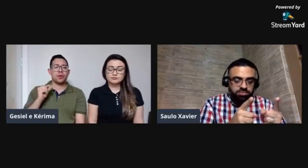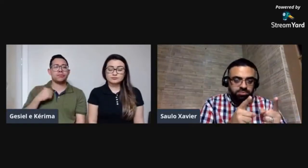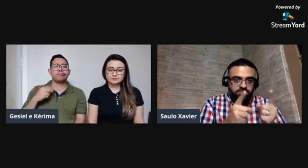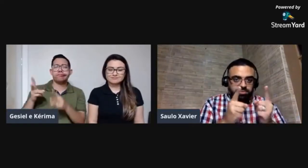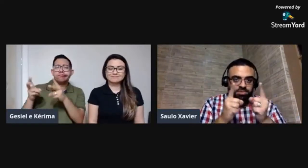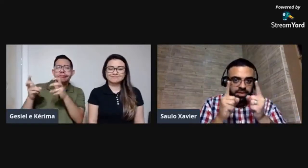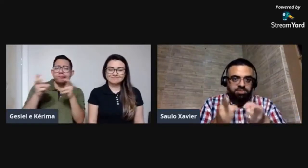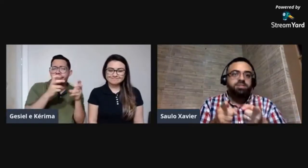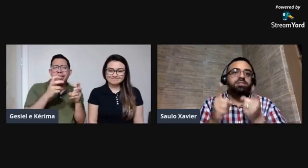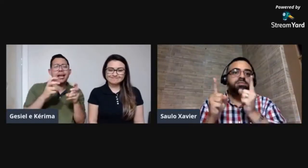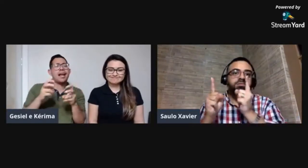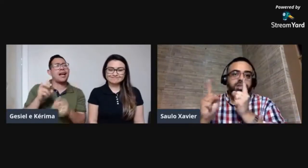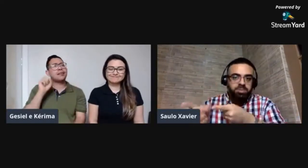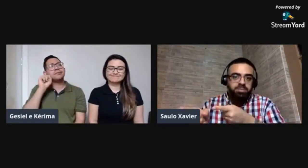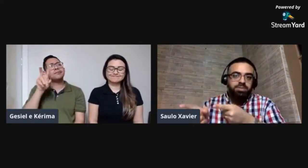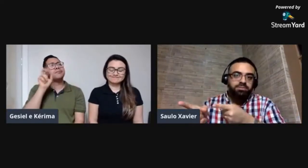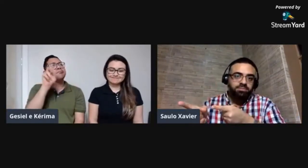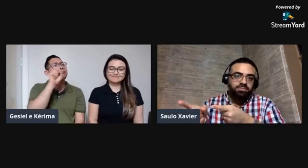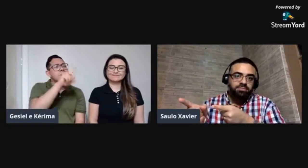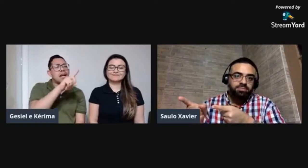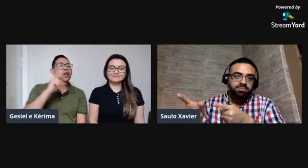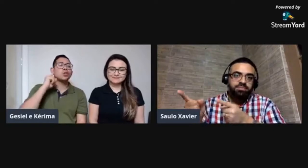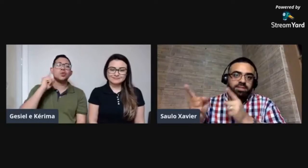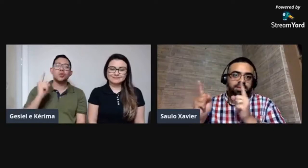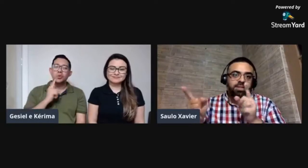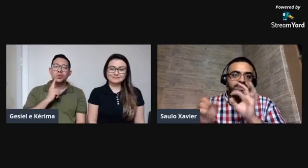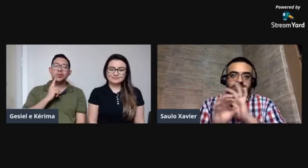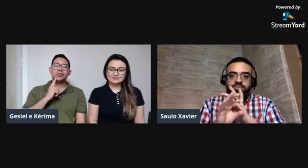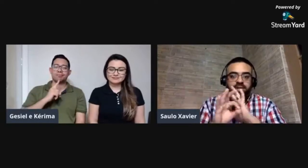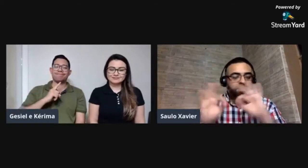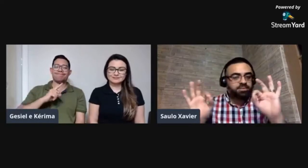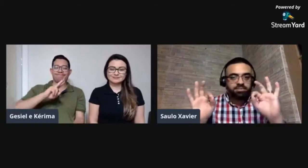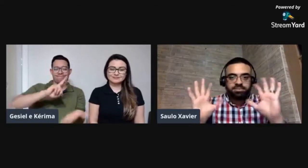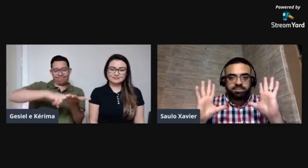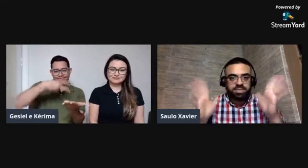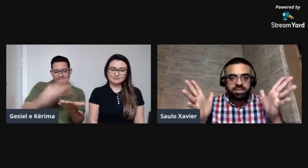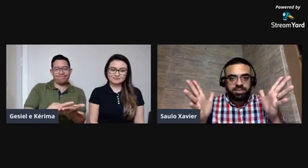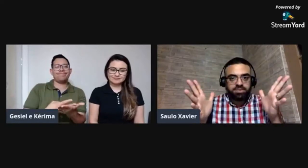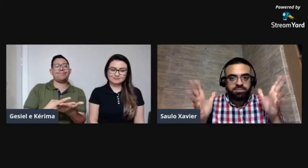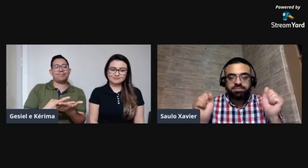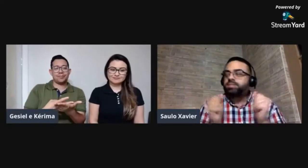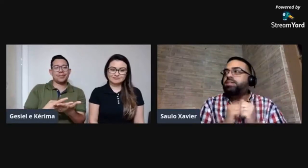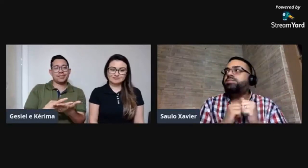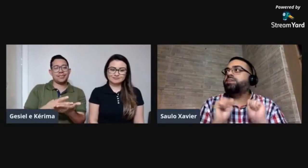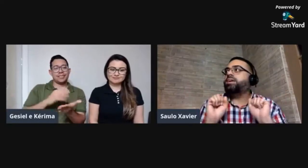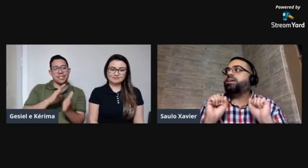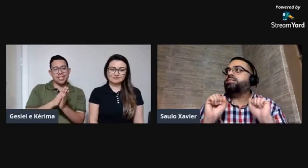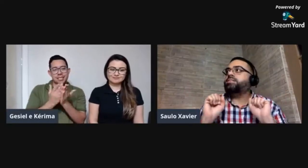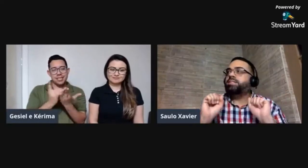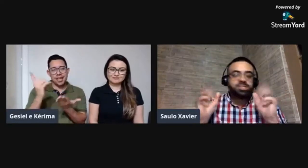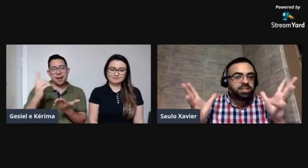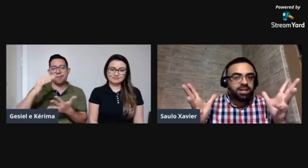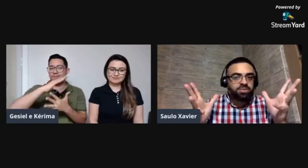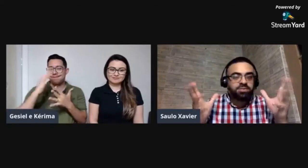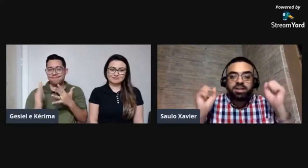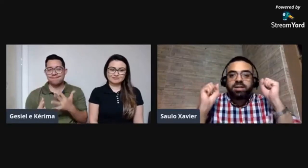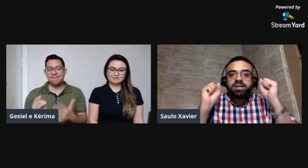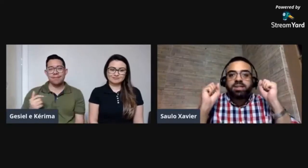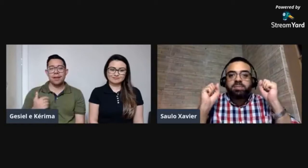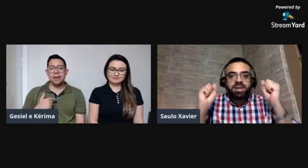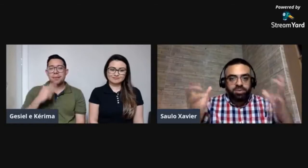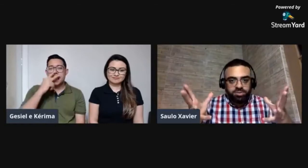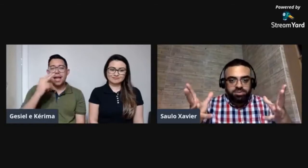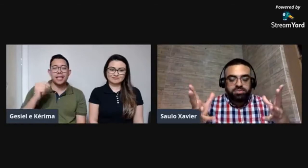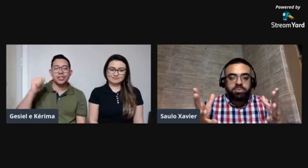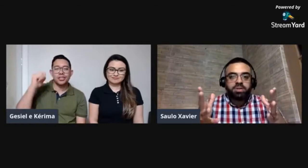surdo traduzindo a Bíblia. Isso é incrível. Isso é inacreditável